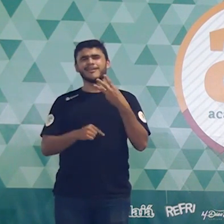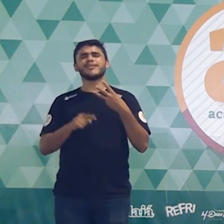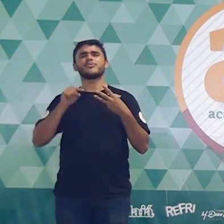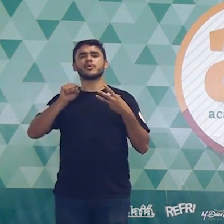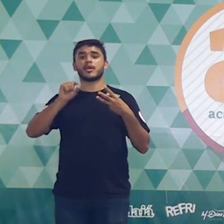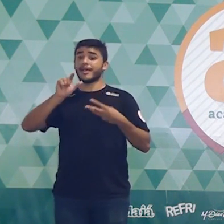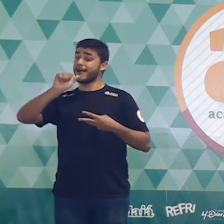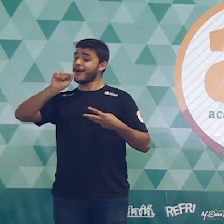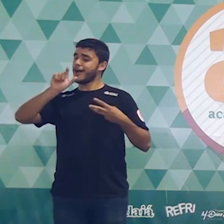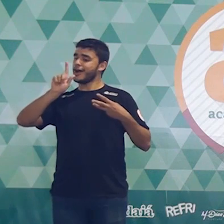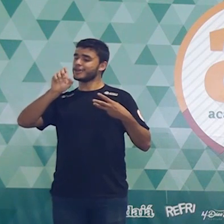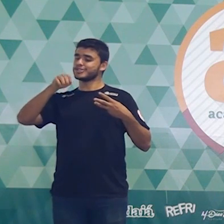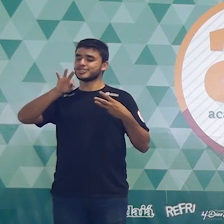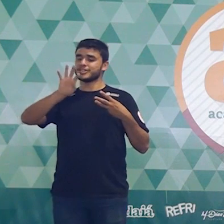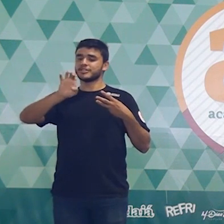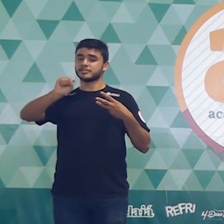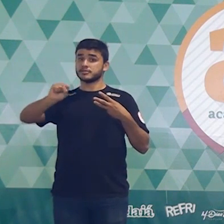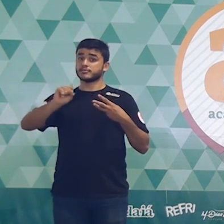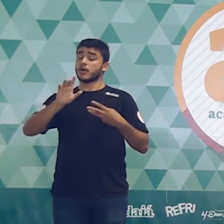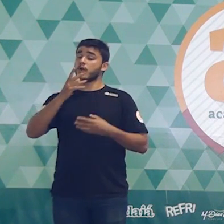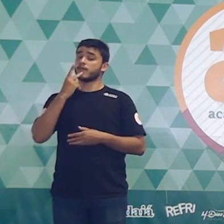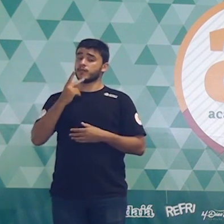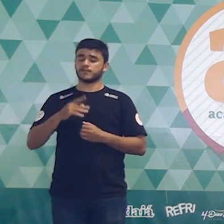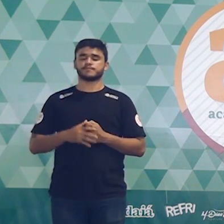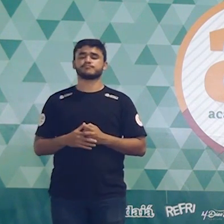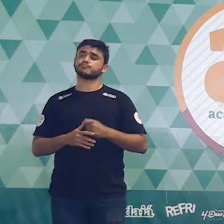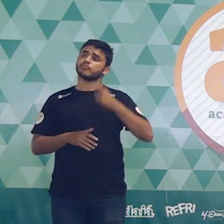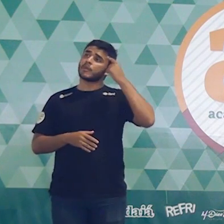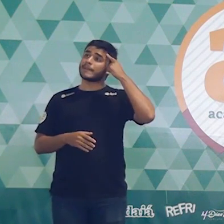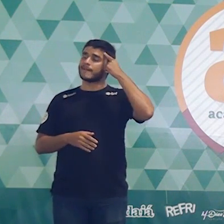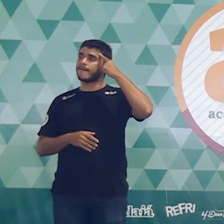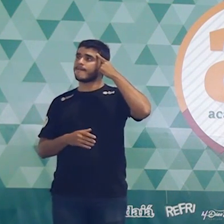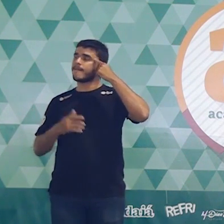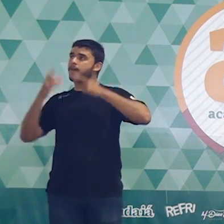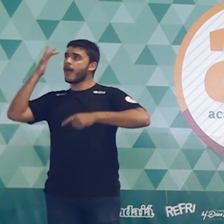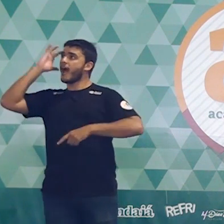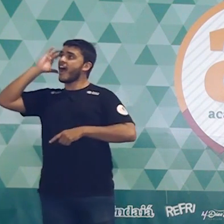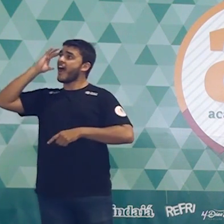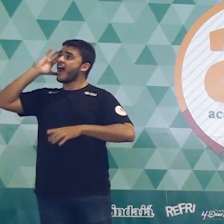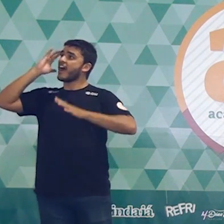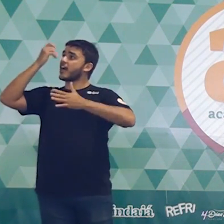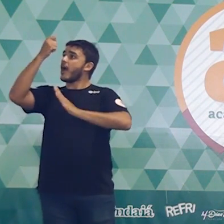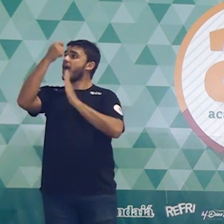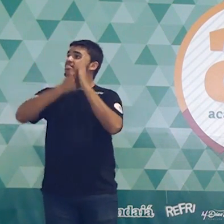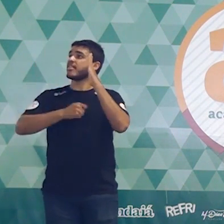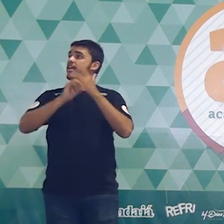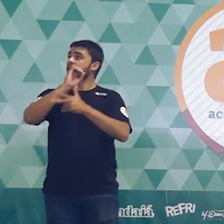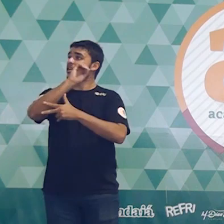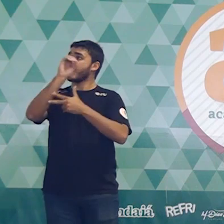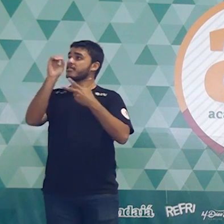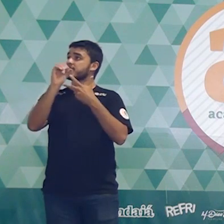vem. Não adianta você ficar numa teoria de adivinhação, querendo saber o que é que você vai,